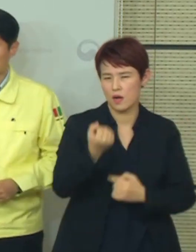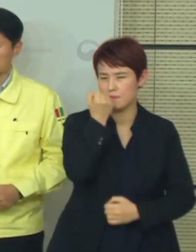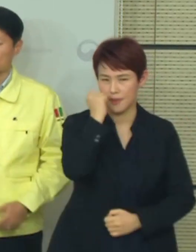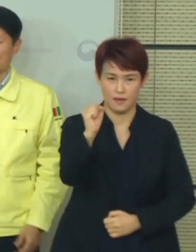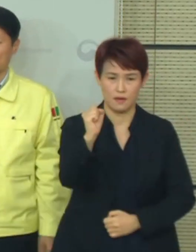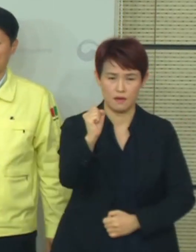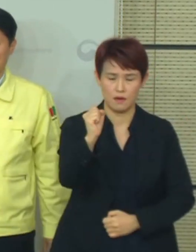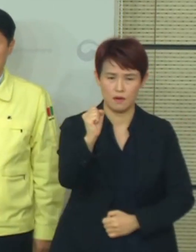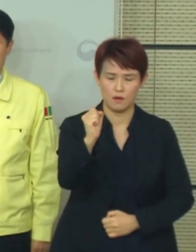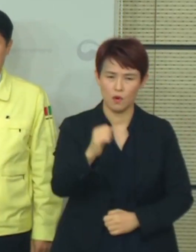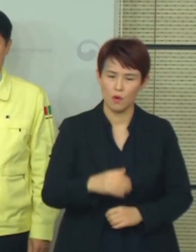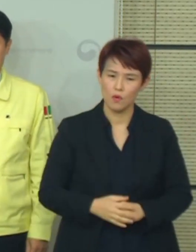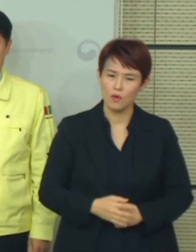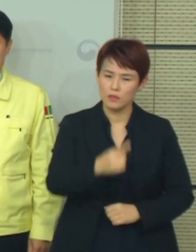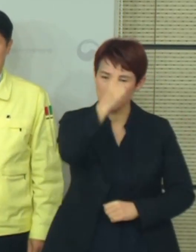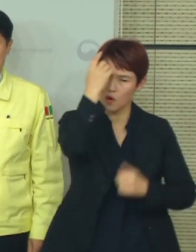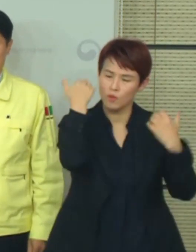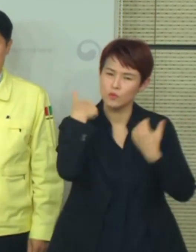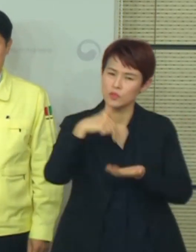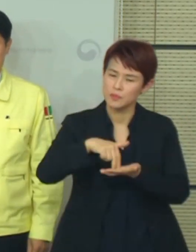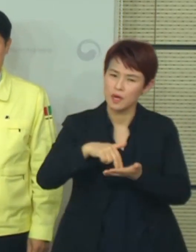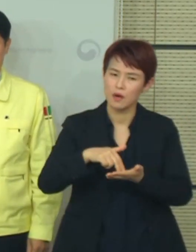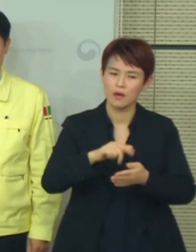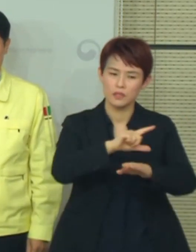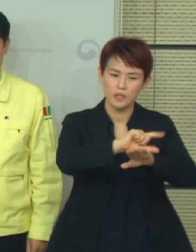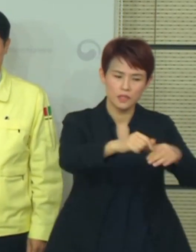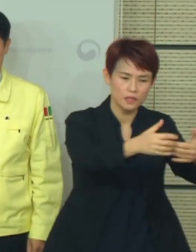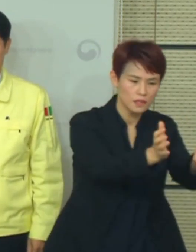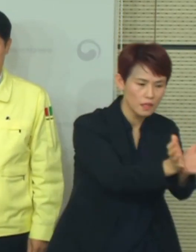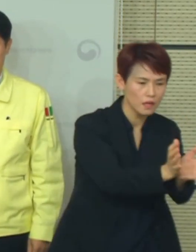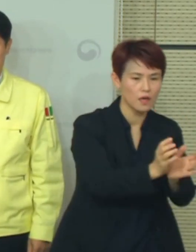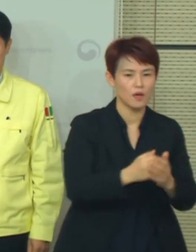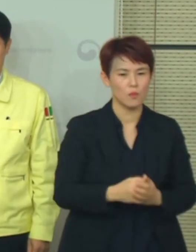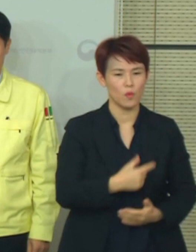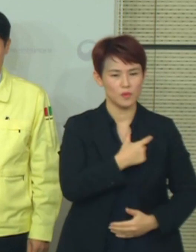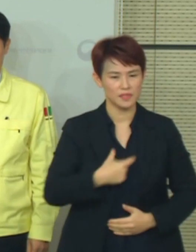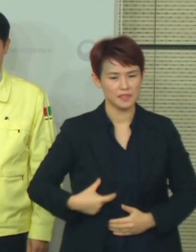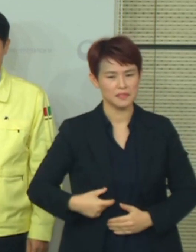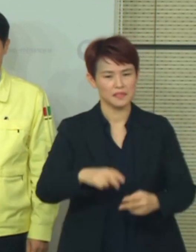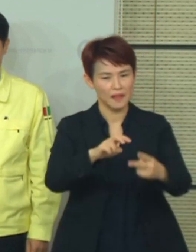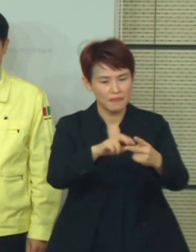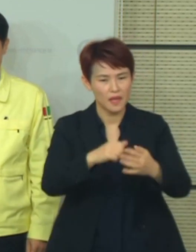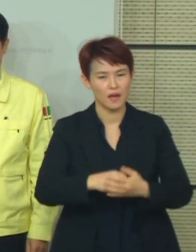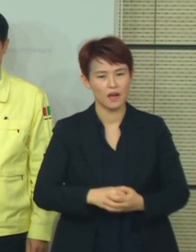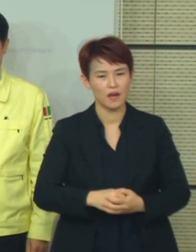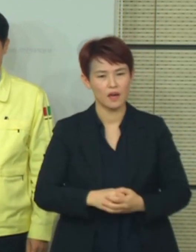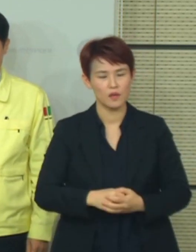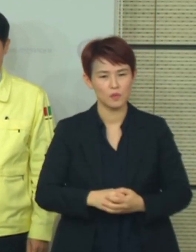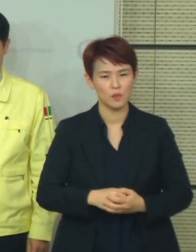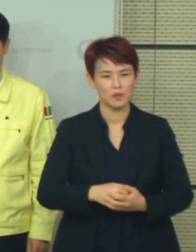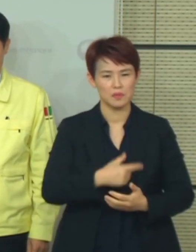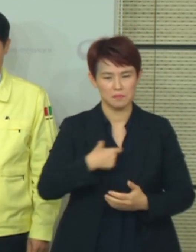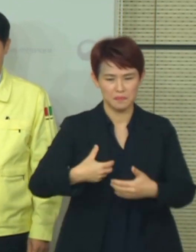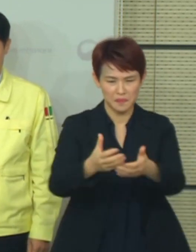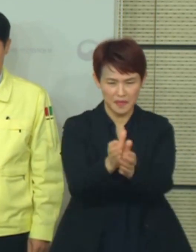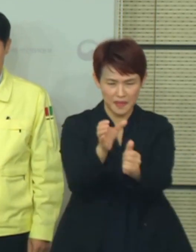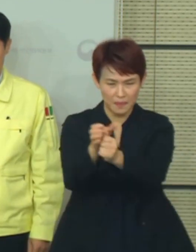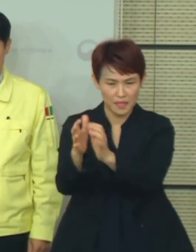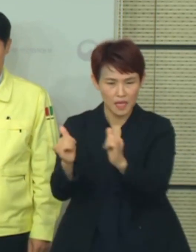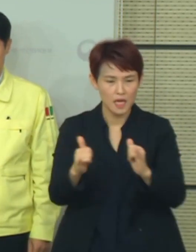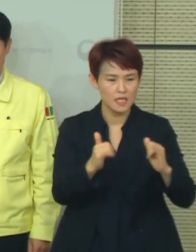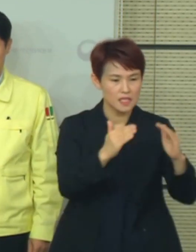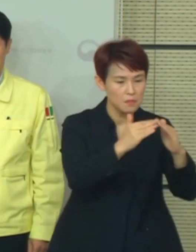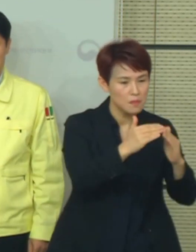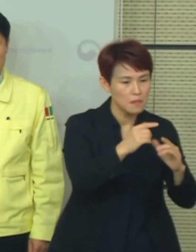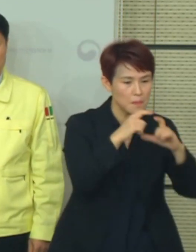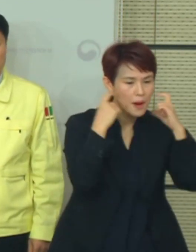보이는데 혹시 정부가 지자체나 각 주민센터 아니면은 통장들을 통해서 집집마다 수요가 얼마나